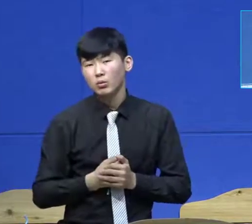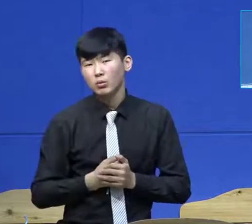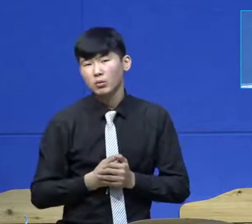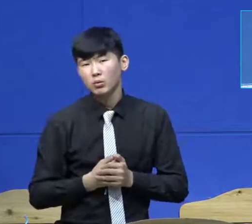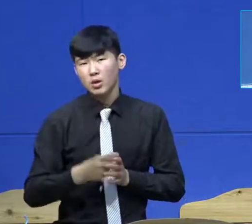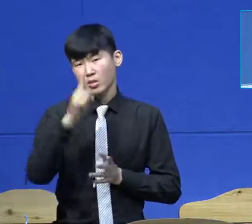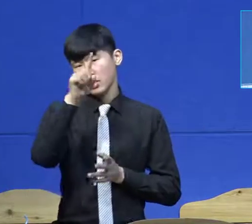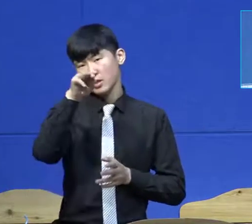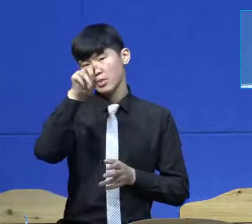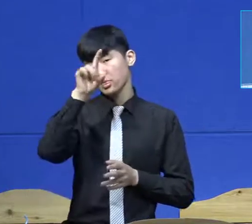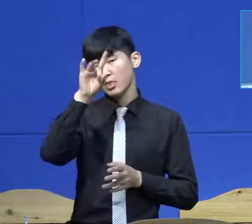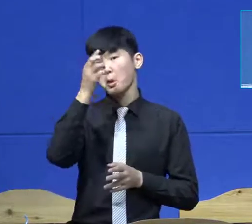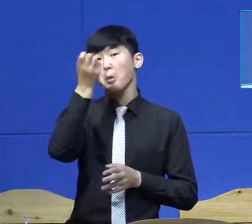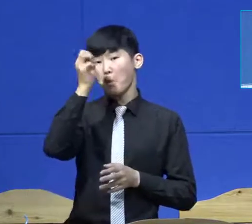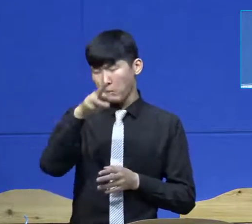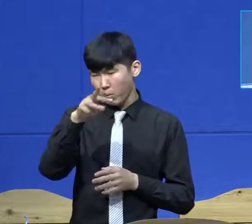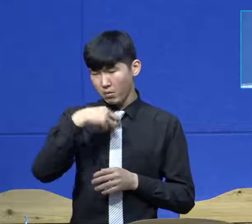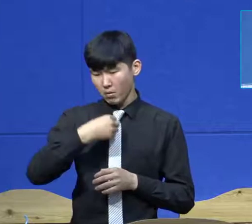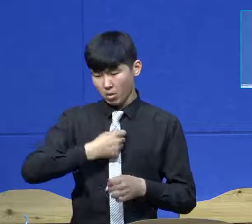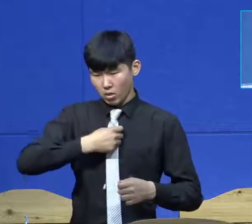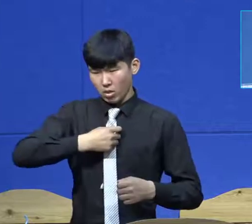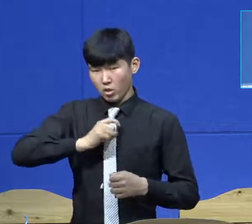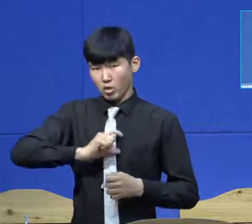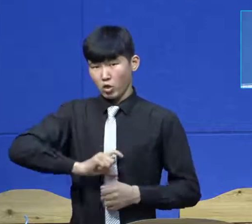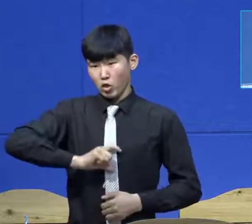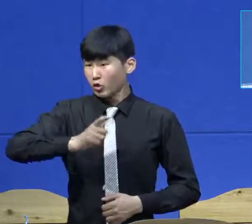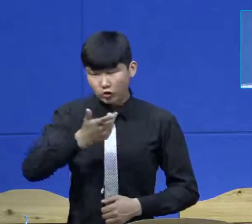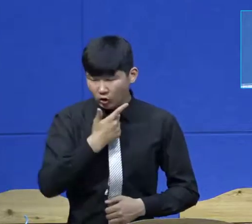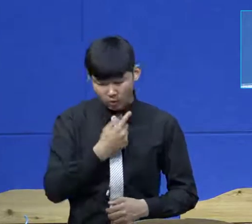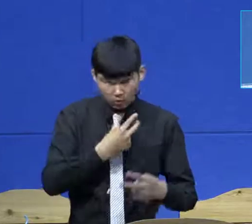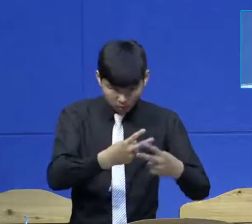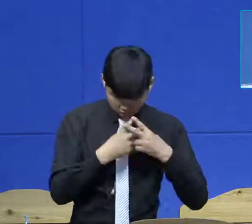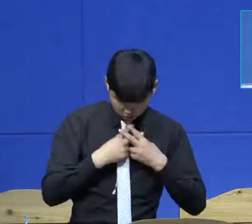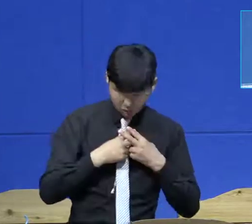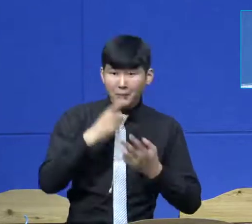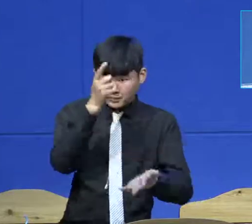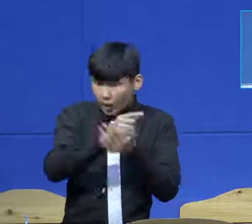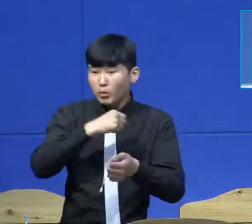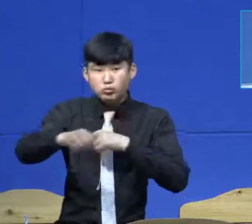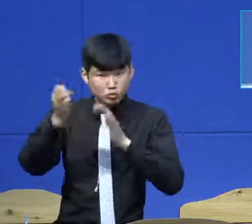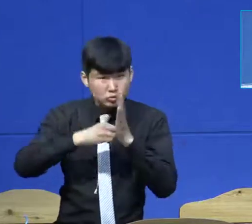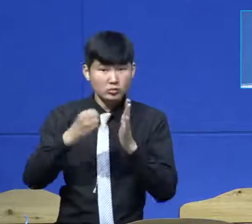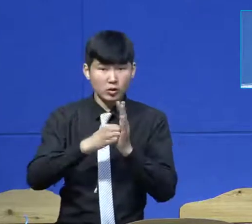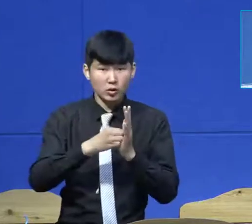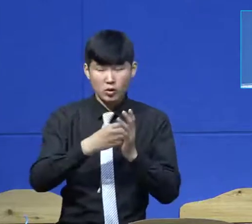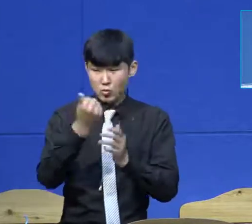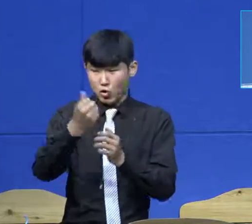Нэг тэр бумын үртөө болоо шоронд орсон бол нэг тэр бумын үрийг төлөх ёстой. 10-ынх бол 10 тэр бумын төлж иж гарч ирнэ.